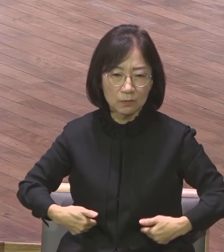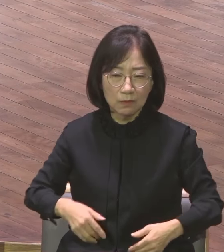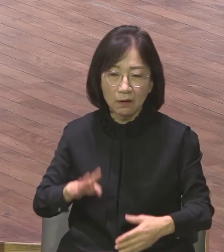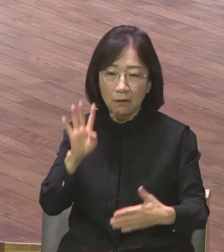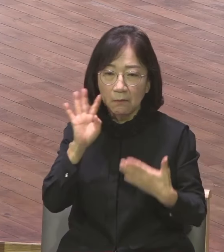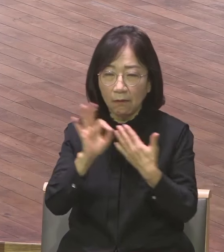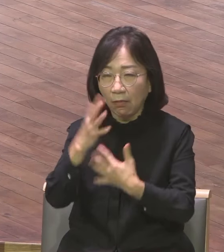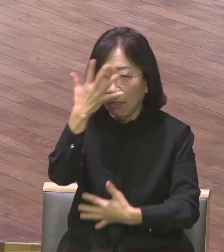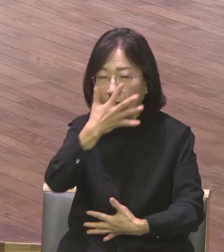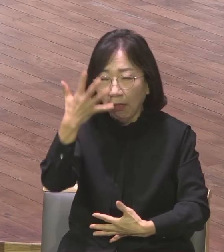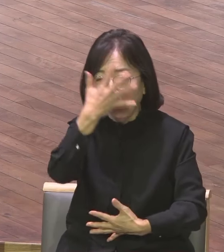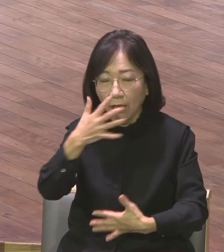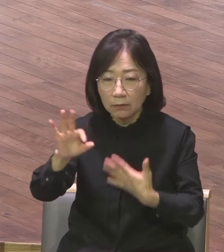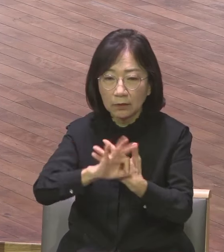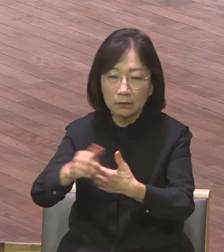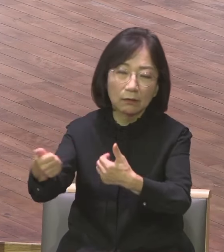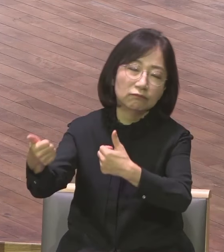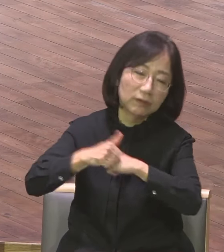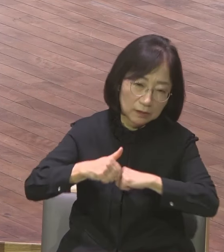쉽게 당합니다.